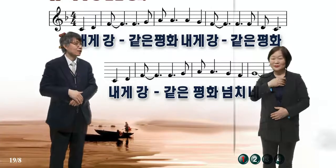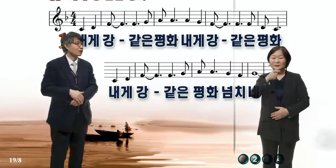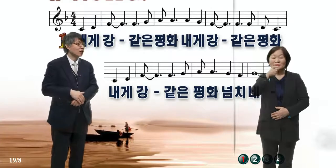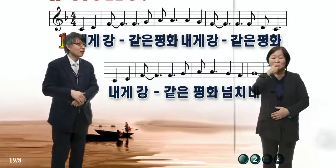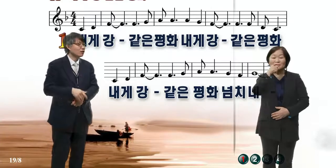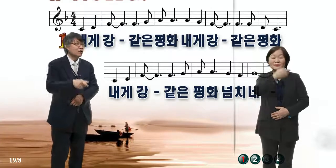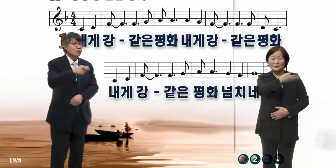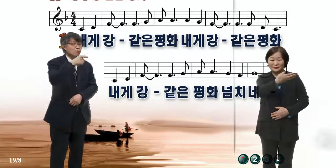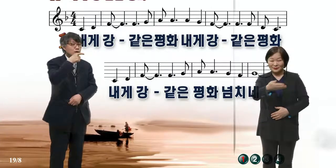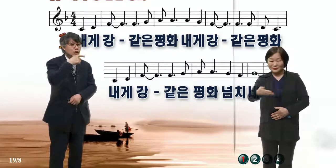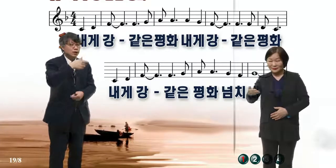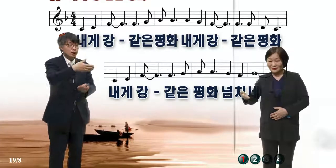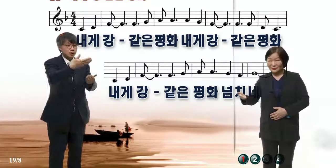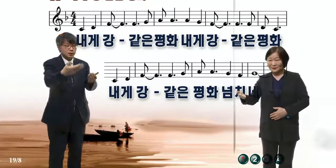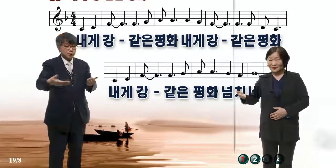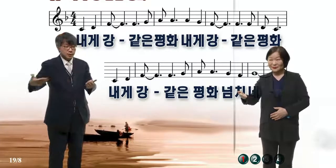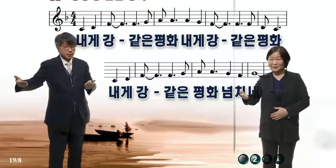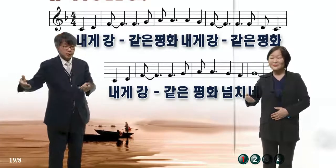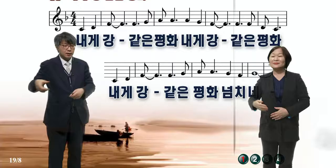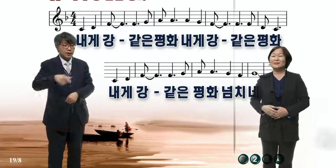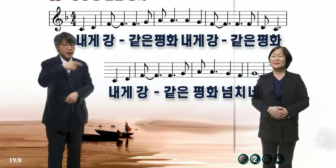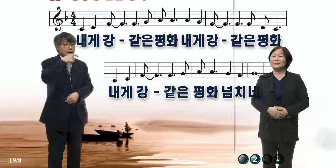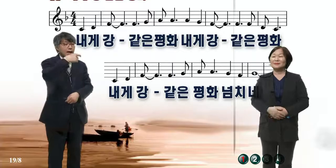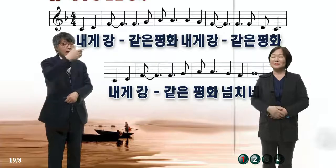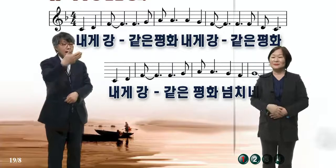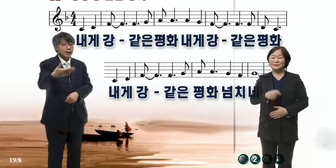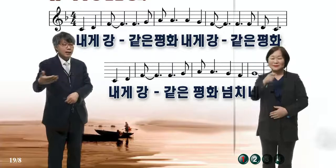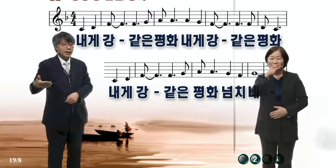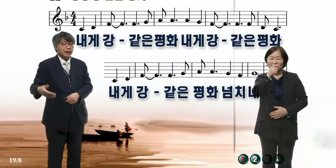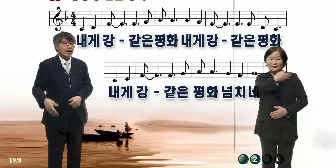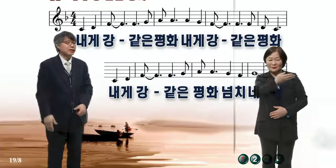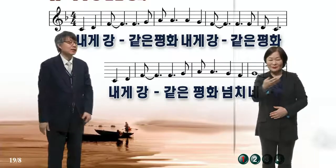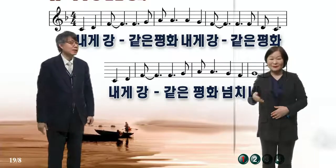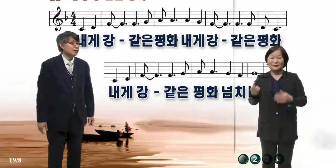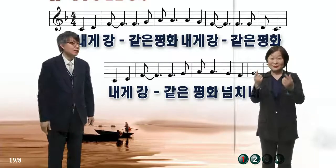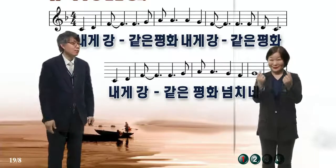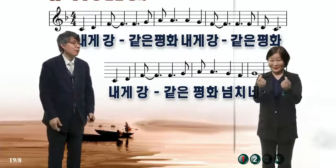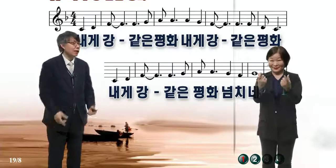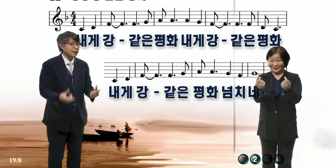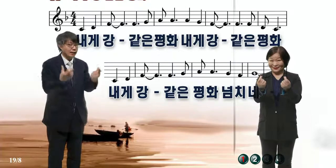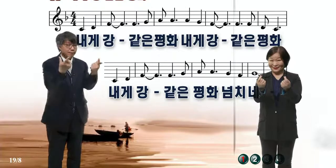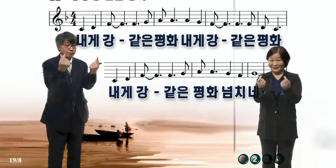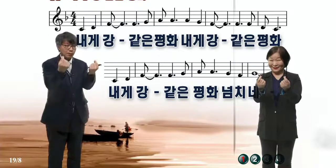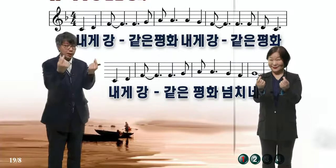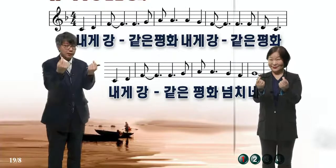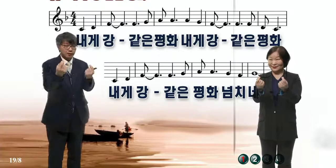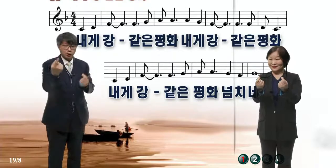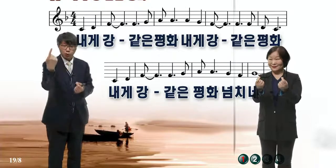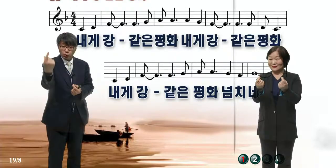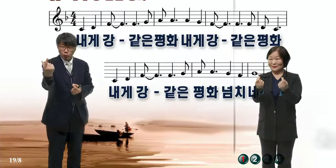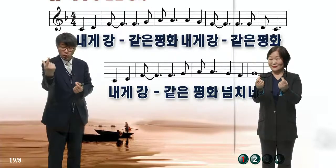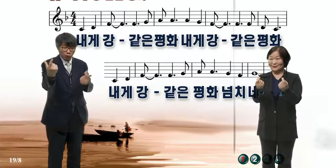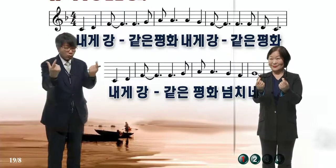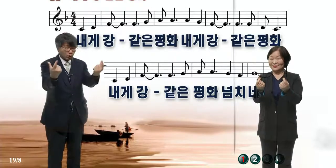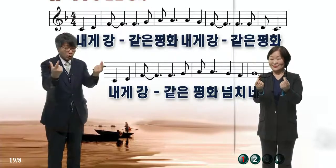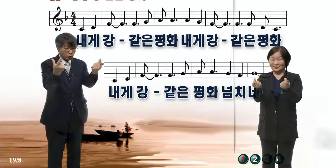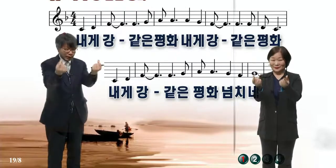어떻게 해요? 물이 흐르는 강, 같은, 뭐뭐 같다, 뭐뭐 같다. 요거하고 같은